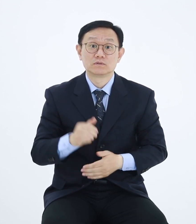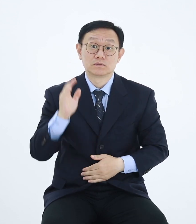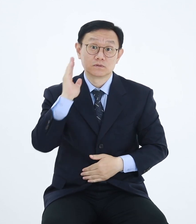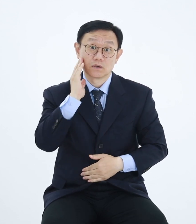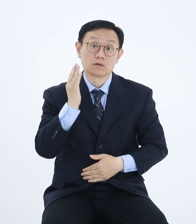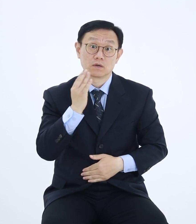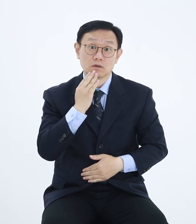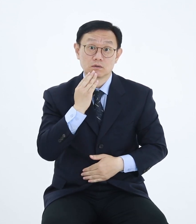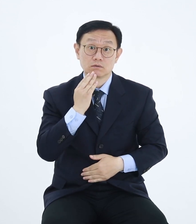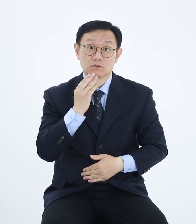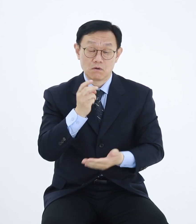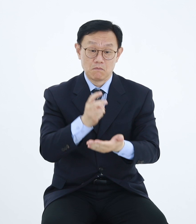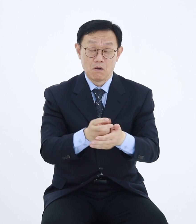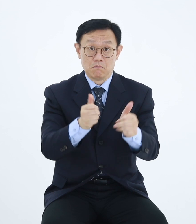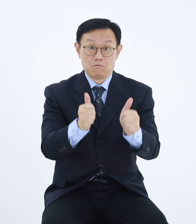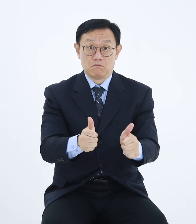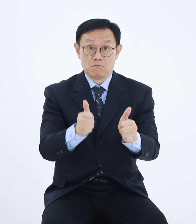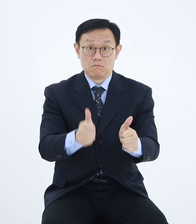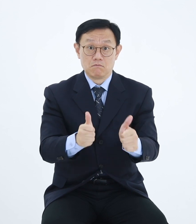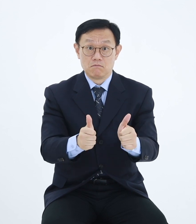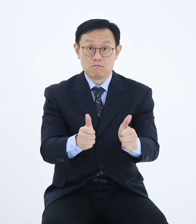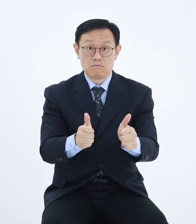청각장애인도 배10원이 될 수 있습니다